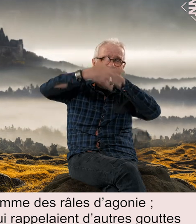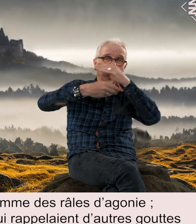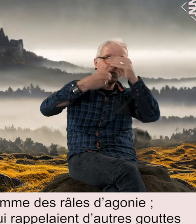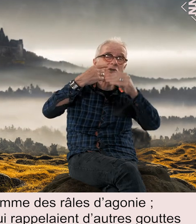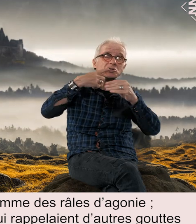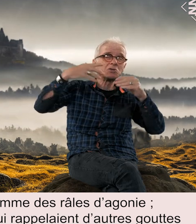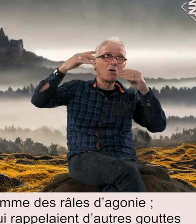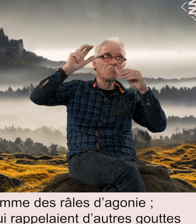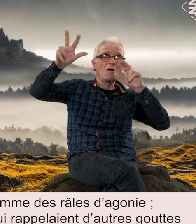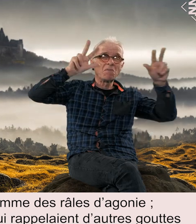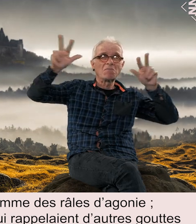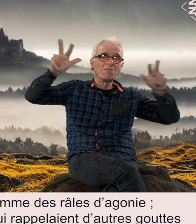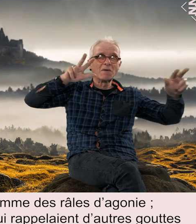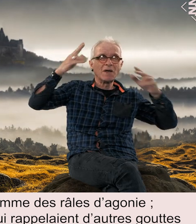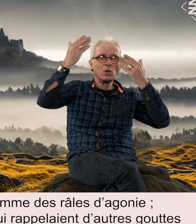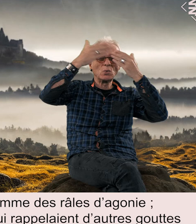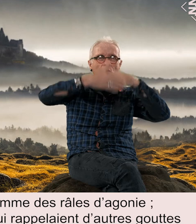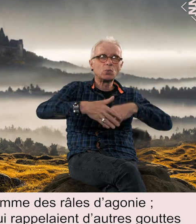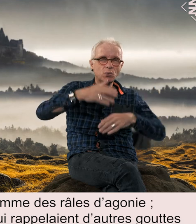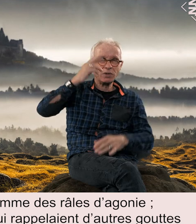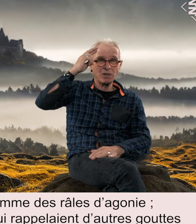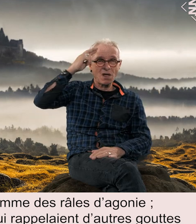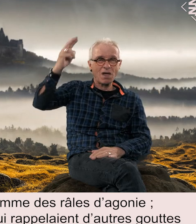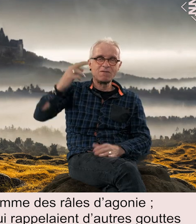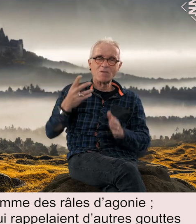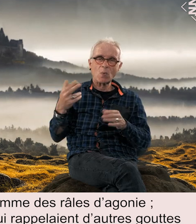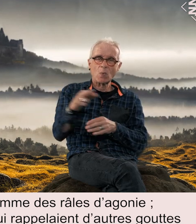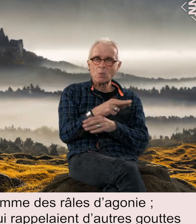et chaque nuit en rêve son parricide recommençait.